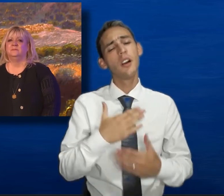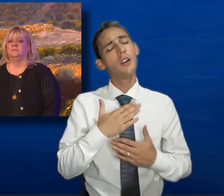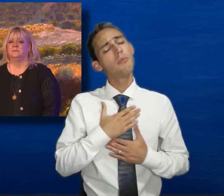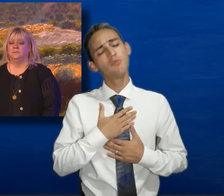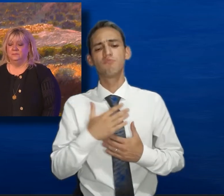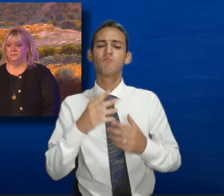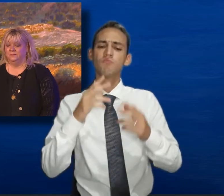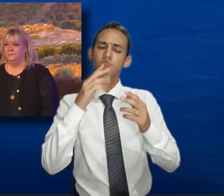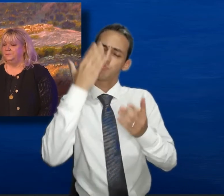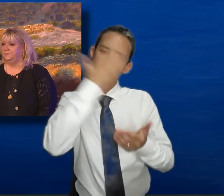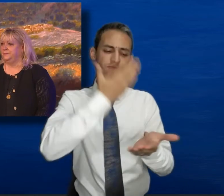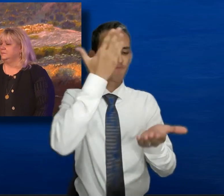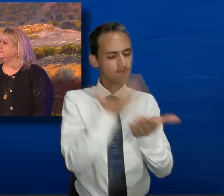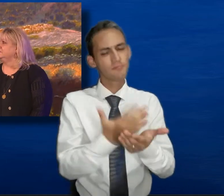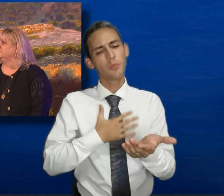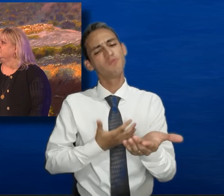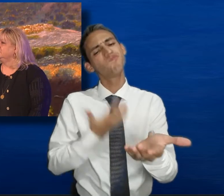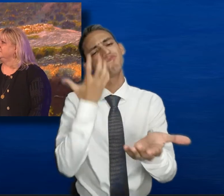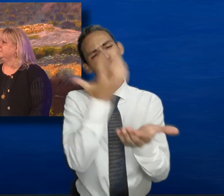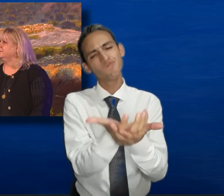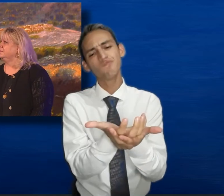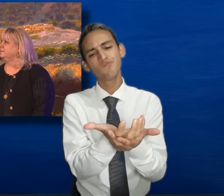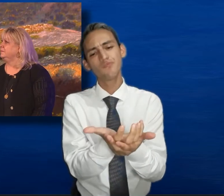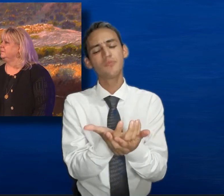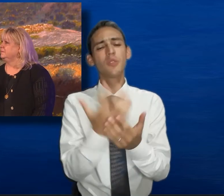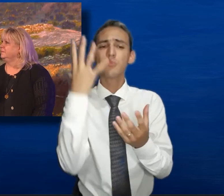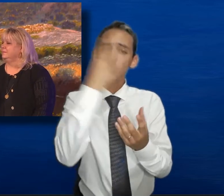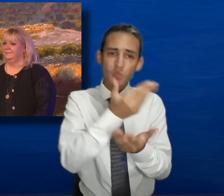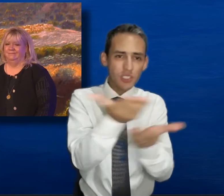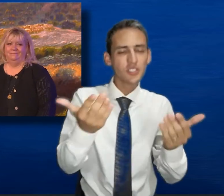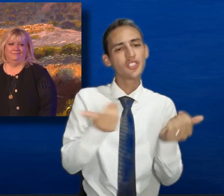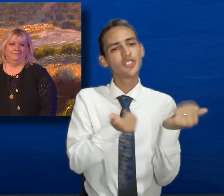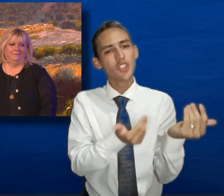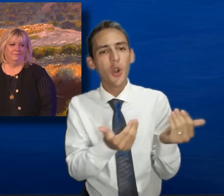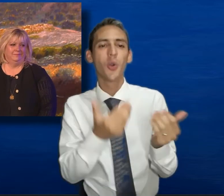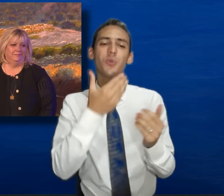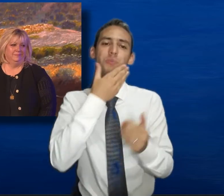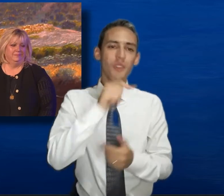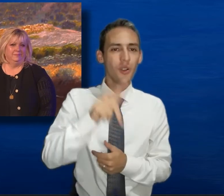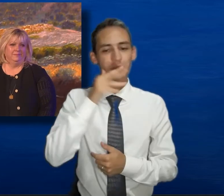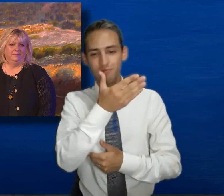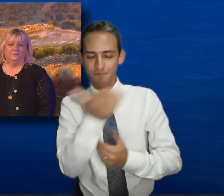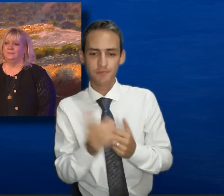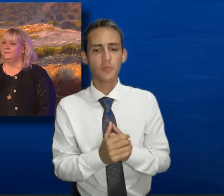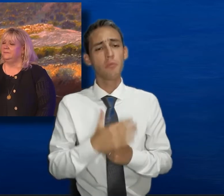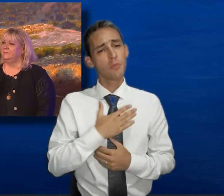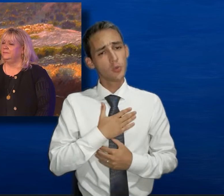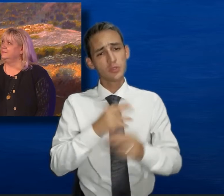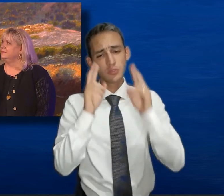E eu ofereço o meu testemunho a vocês, meus belos jovens irmãos e